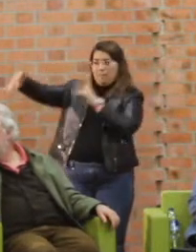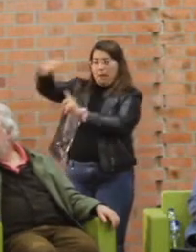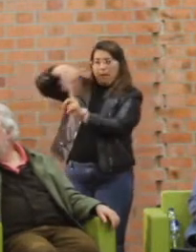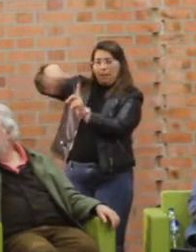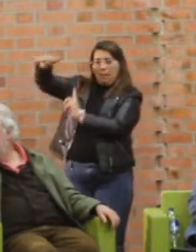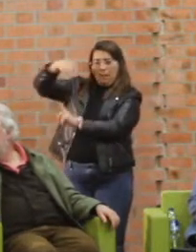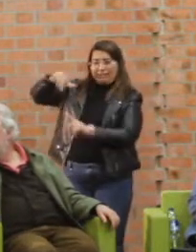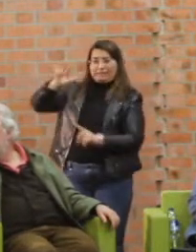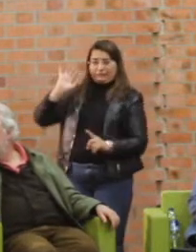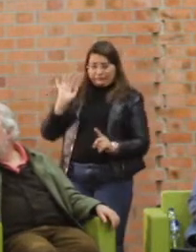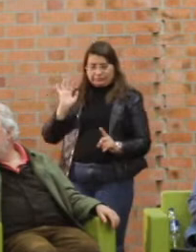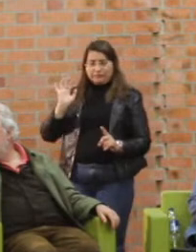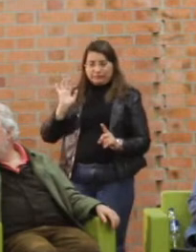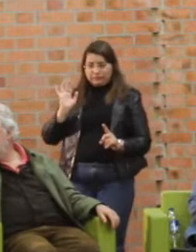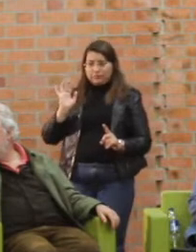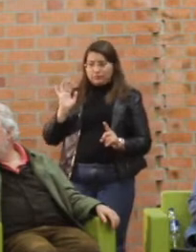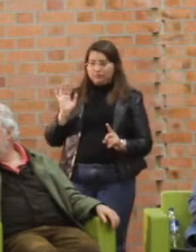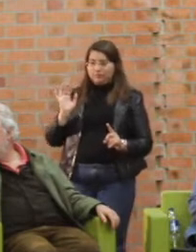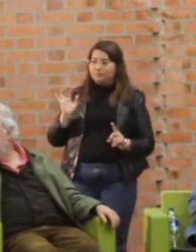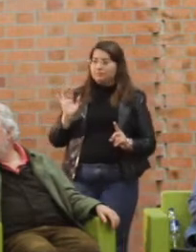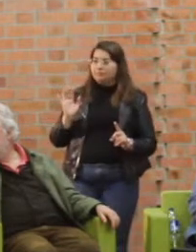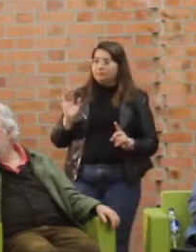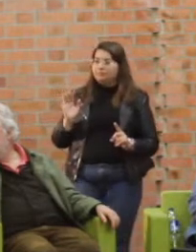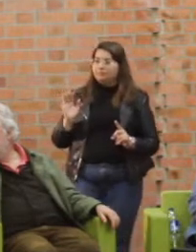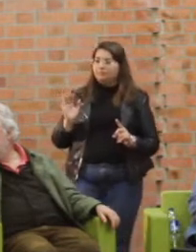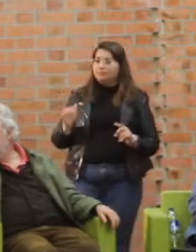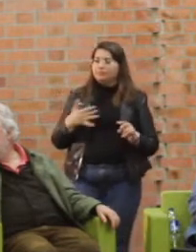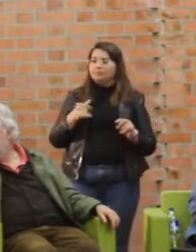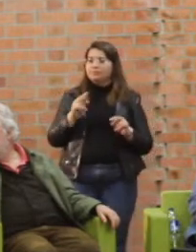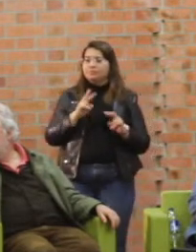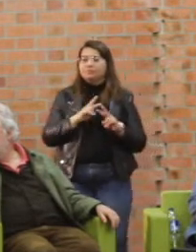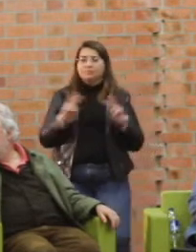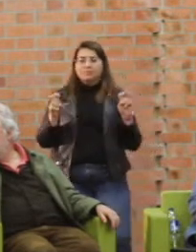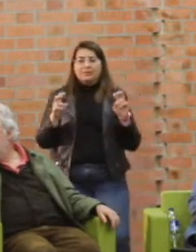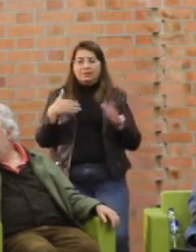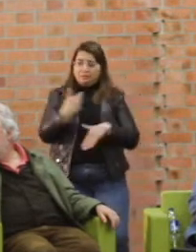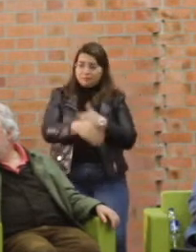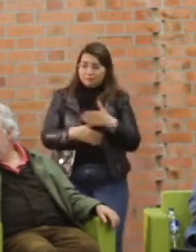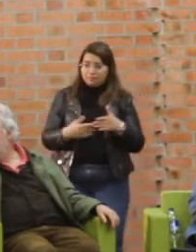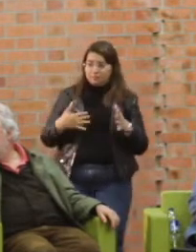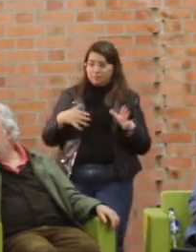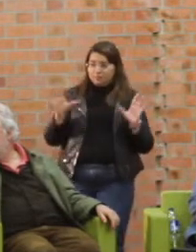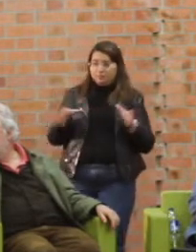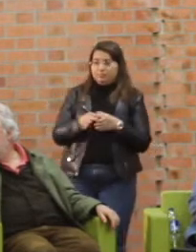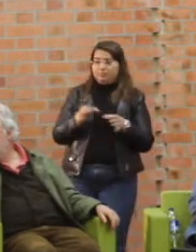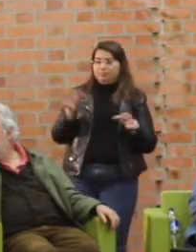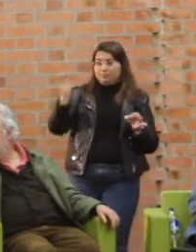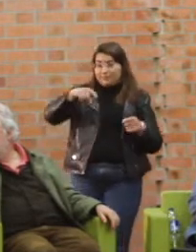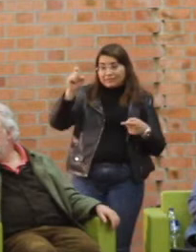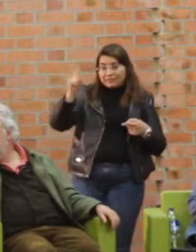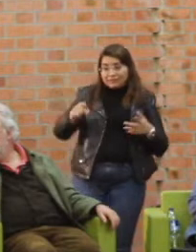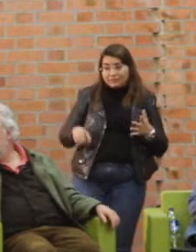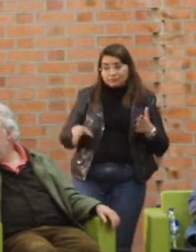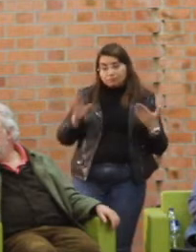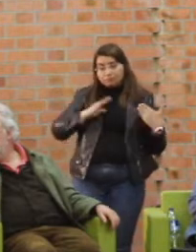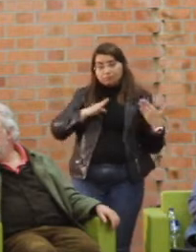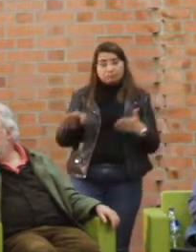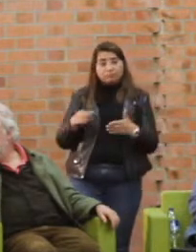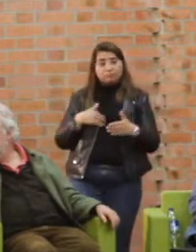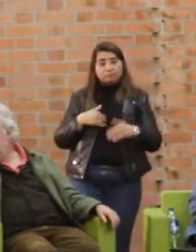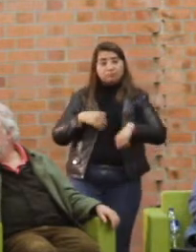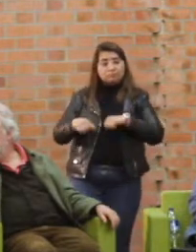Y eso es está tan profundamente enraizado que requiere desenmarañar de una manera